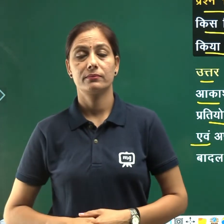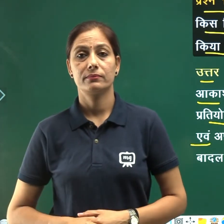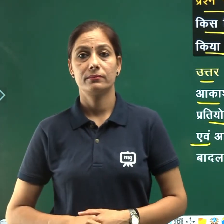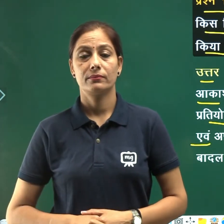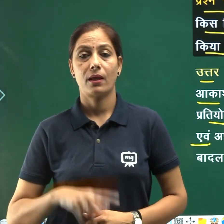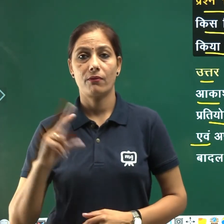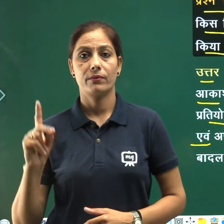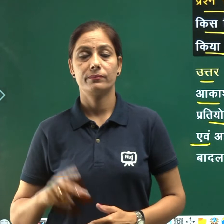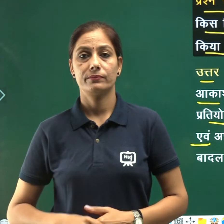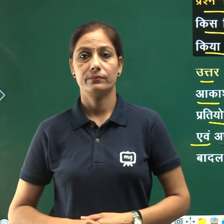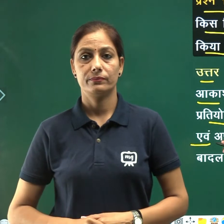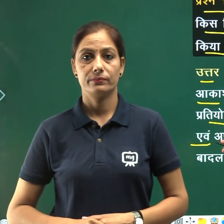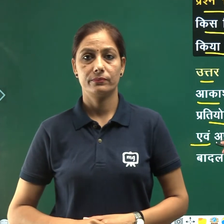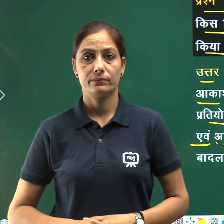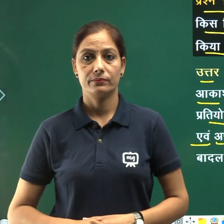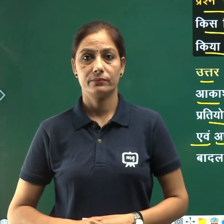एवं